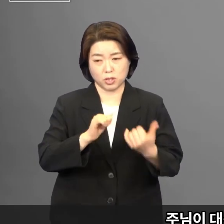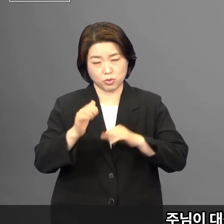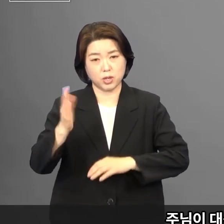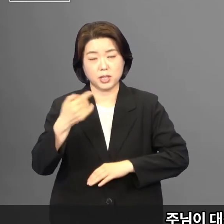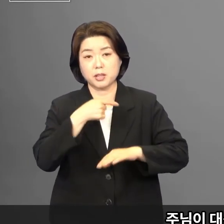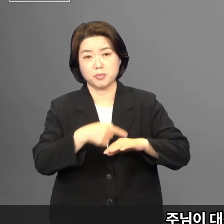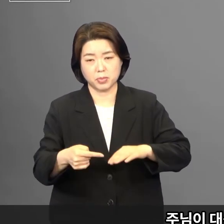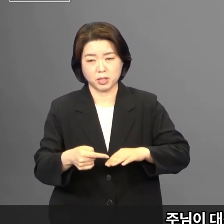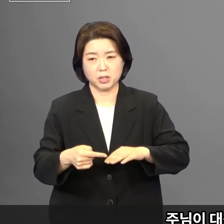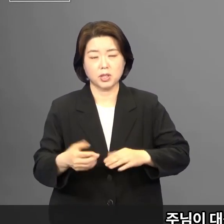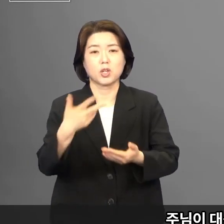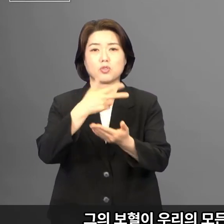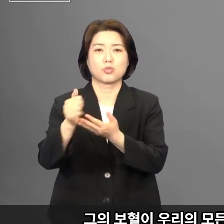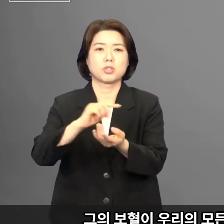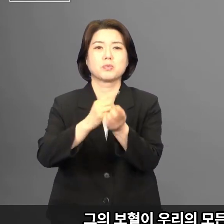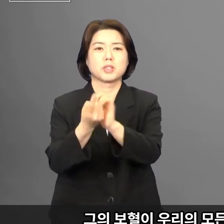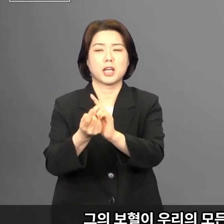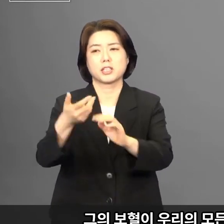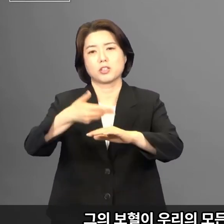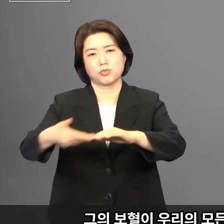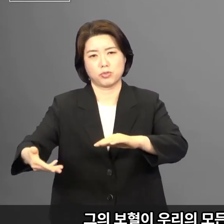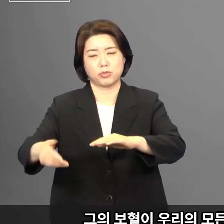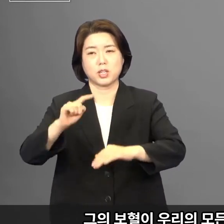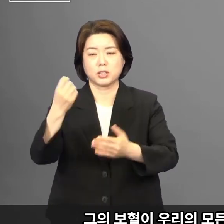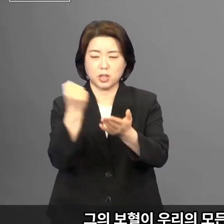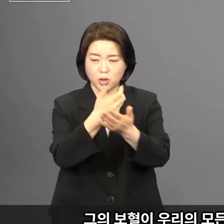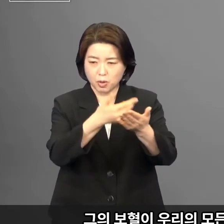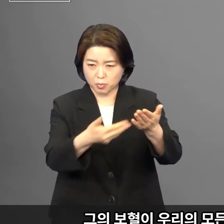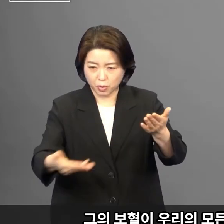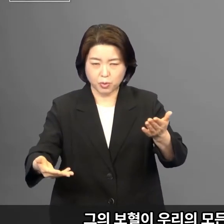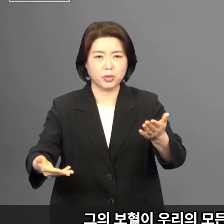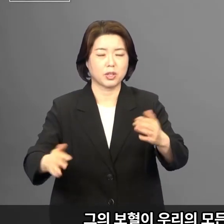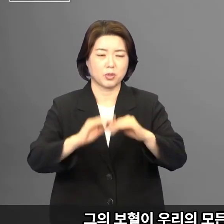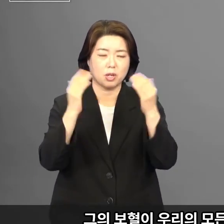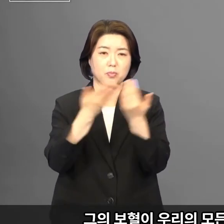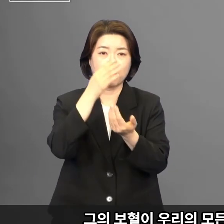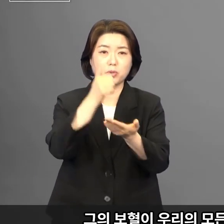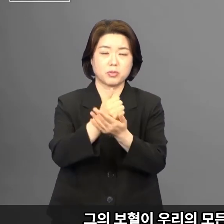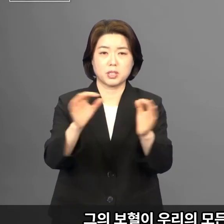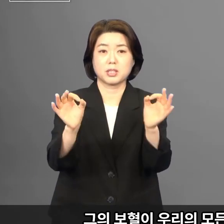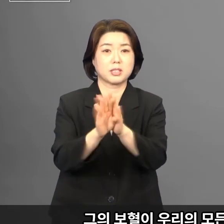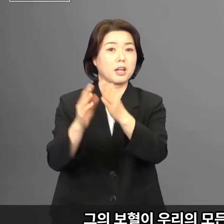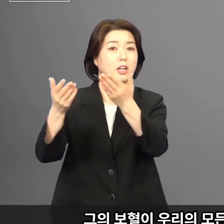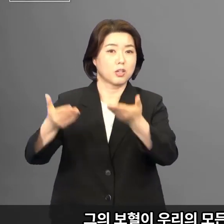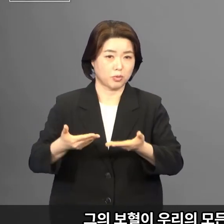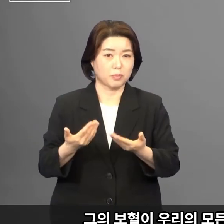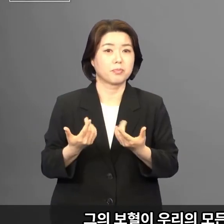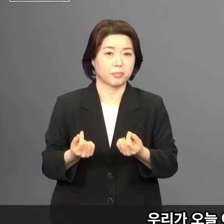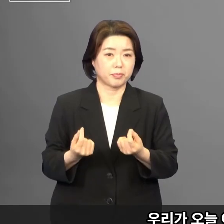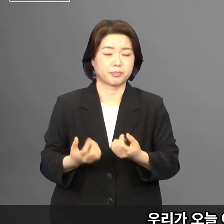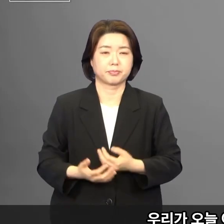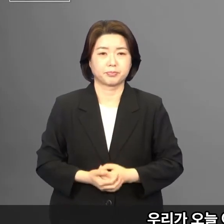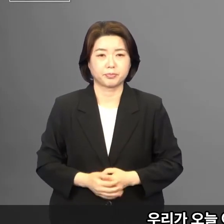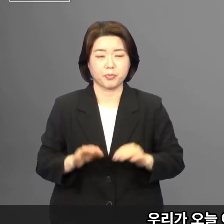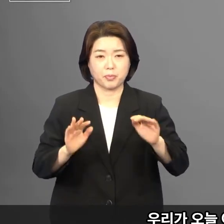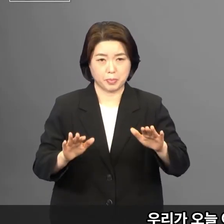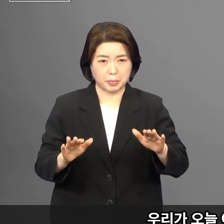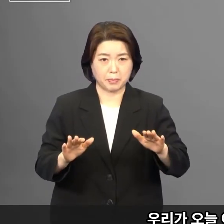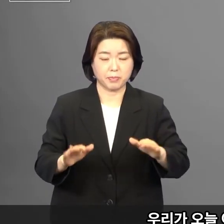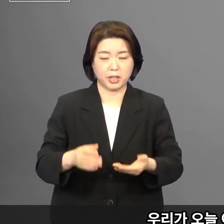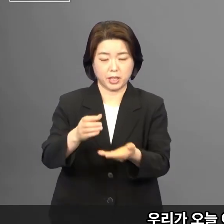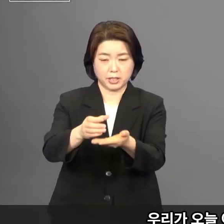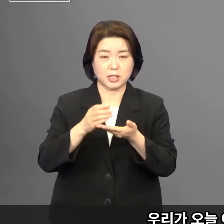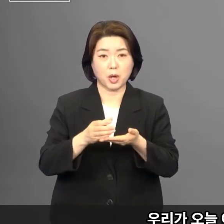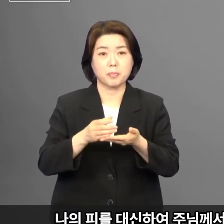주님이 대신 흘리셨으므로 그의 보혈이 우리의 모든 죄를 사해 주셨기 때문입니다. 우리가 오늘 이 잔을